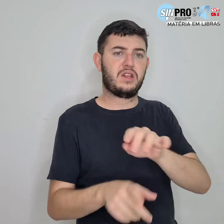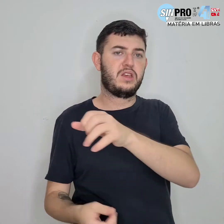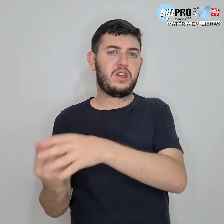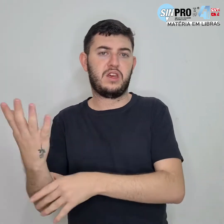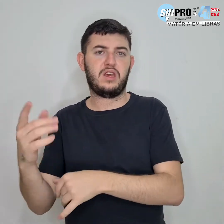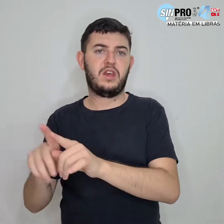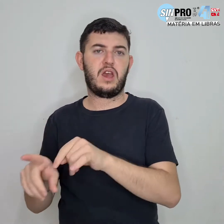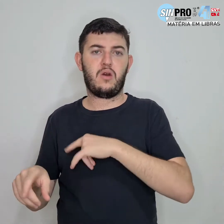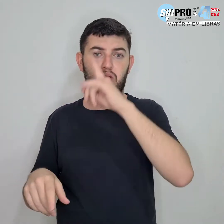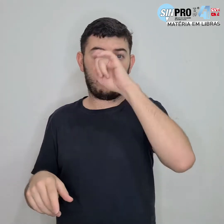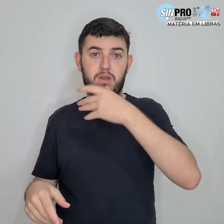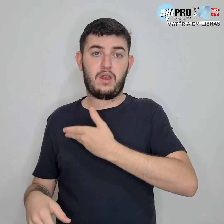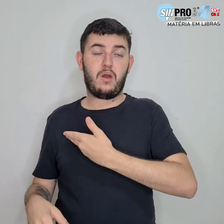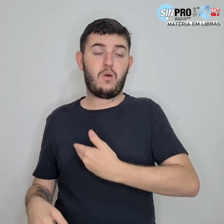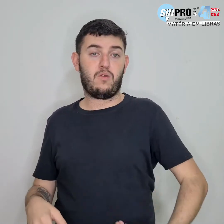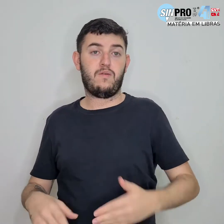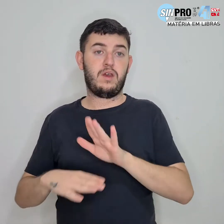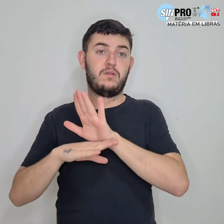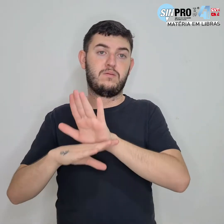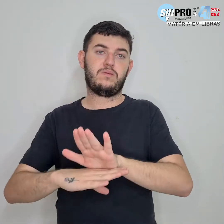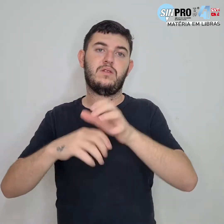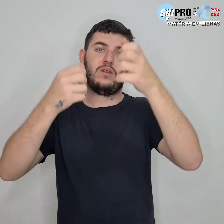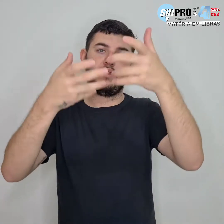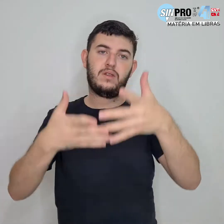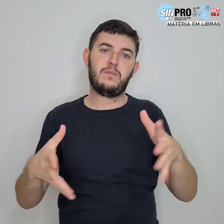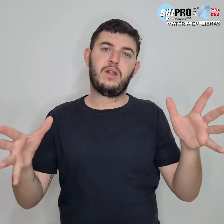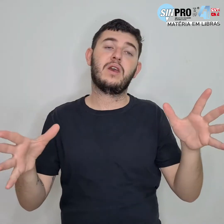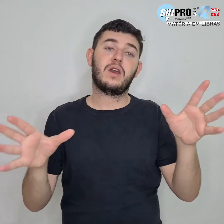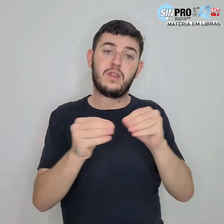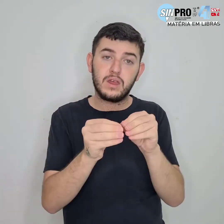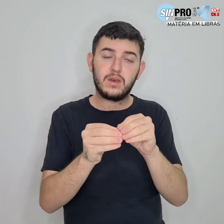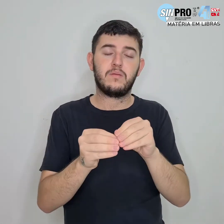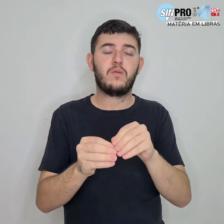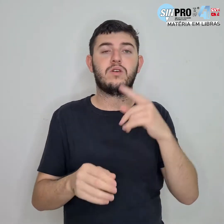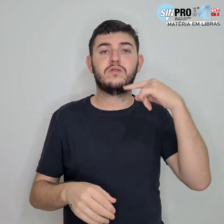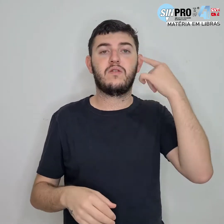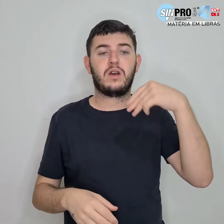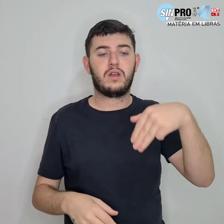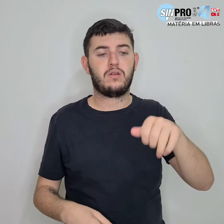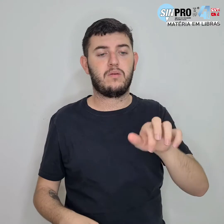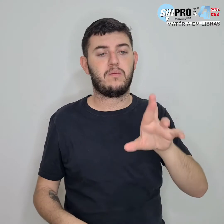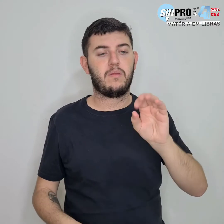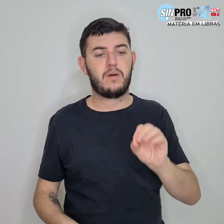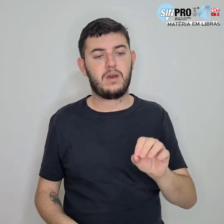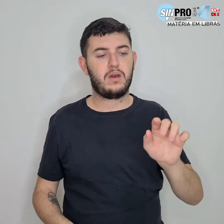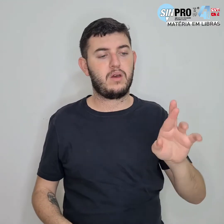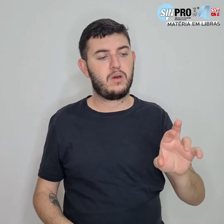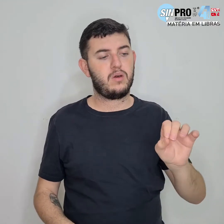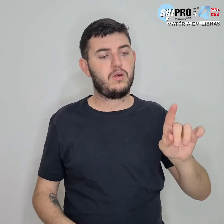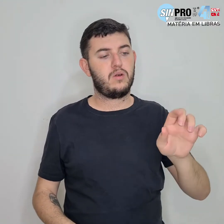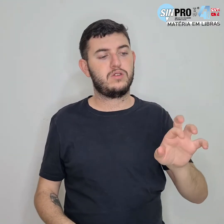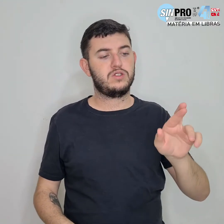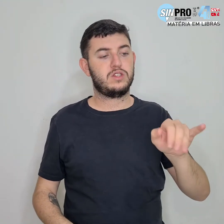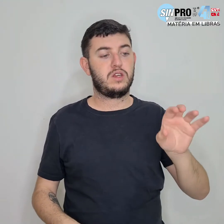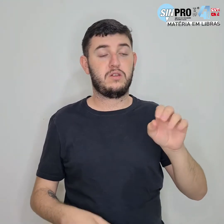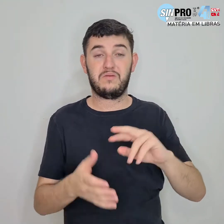hospital público, exemplifica o advogado Marcos Rogério. A questão deixa de ser analítica e se